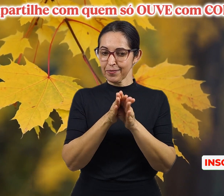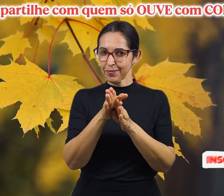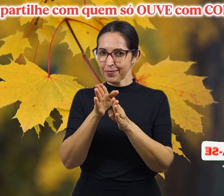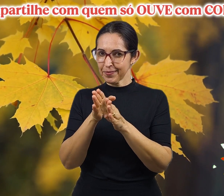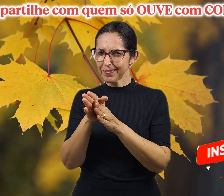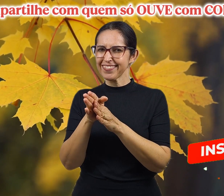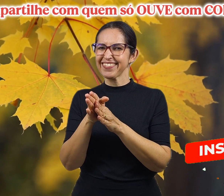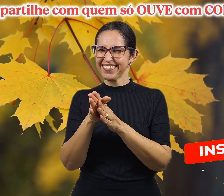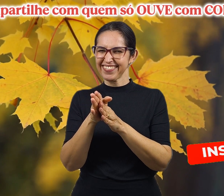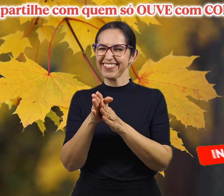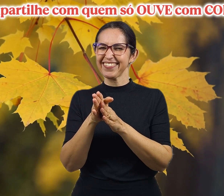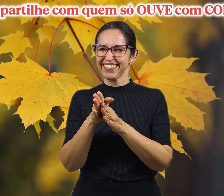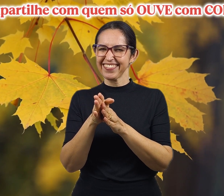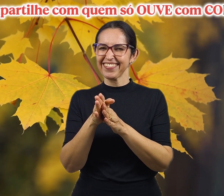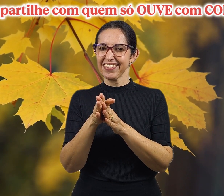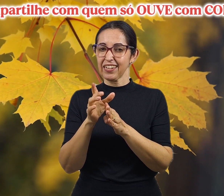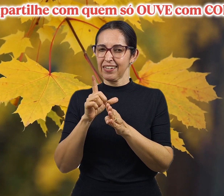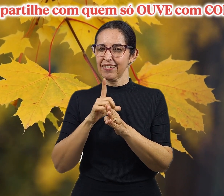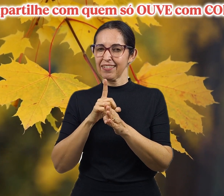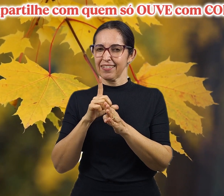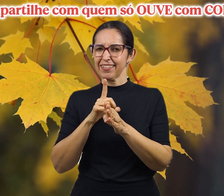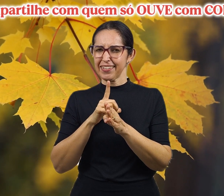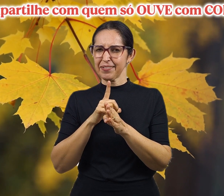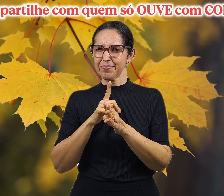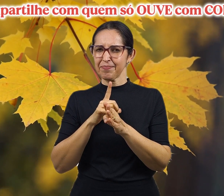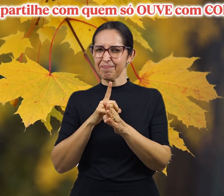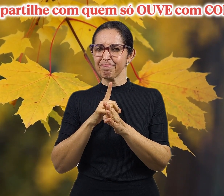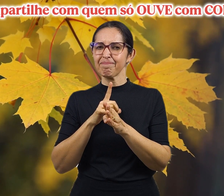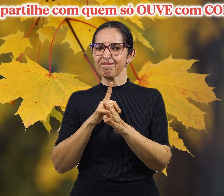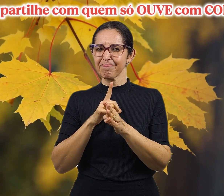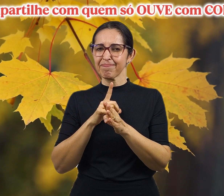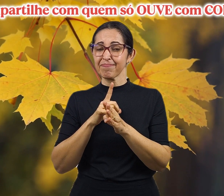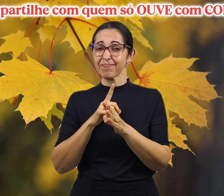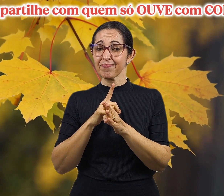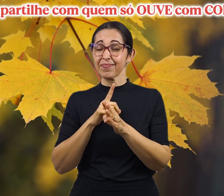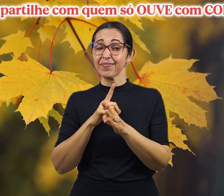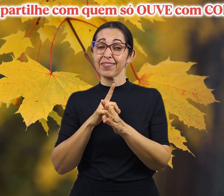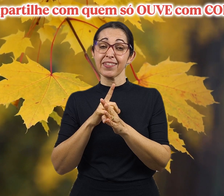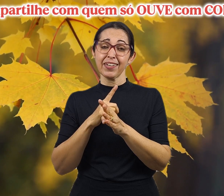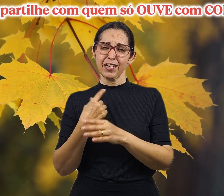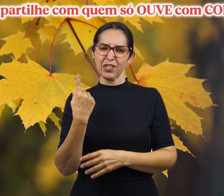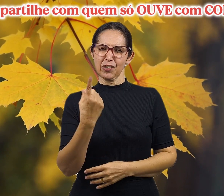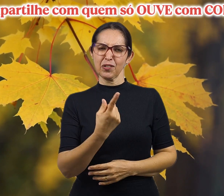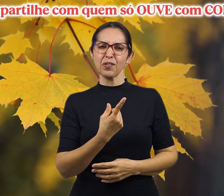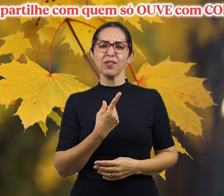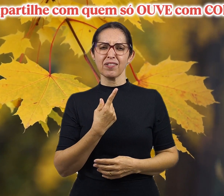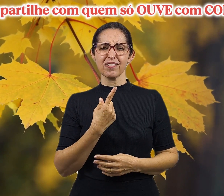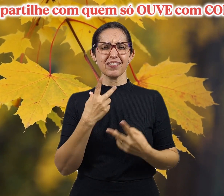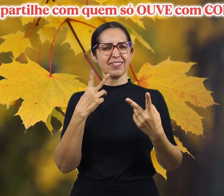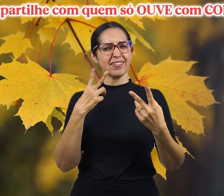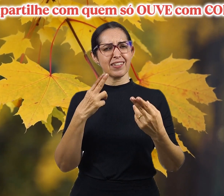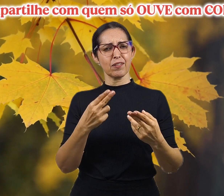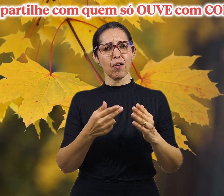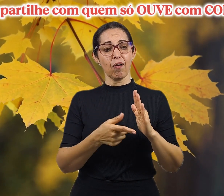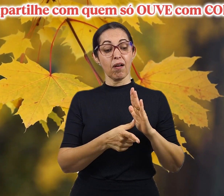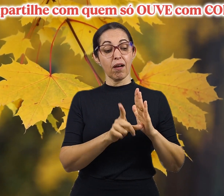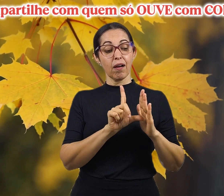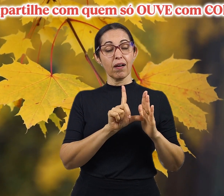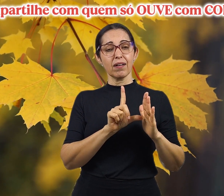Quantos de nós, antes de encontrar Betel, antes de encontrar a casa de Deus, estávamos fugindo